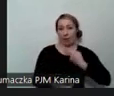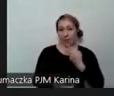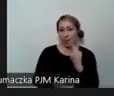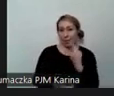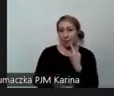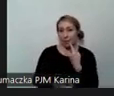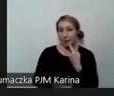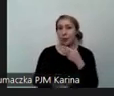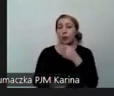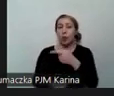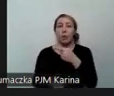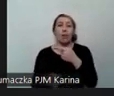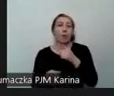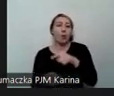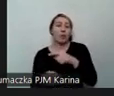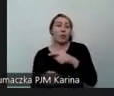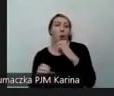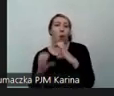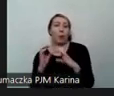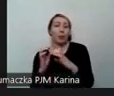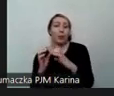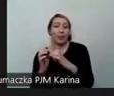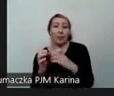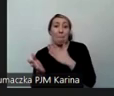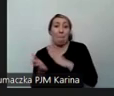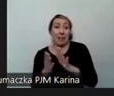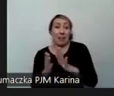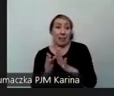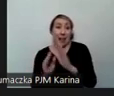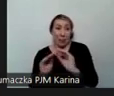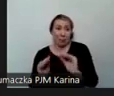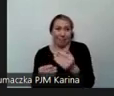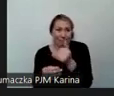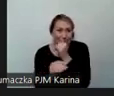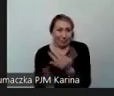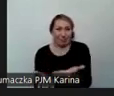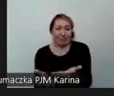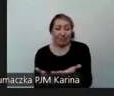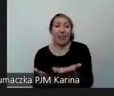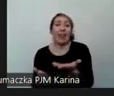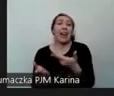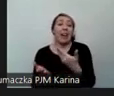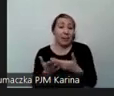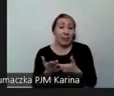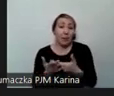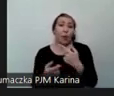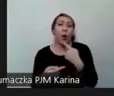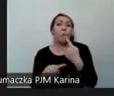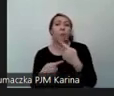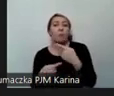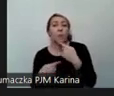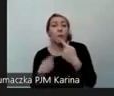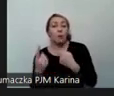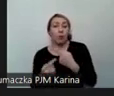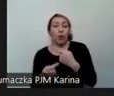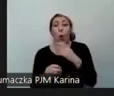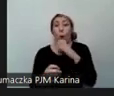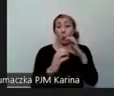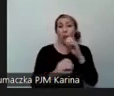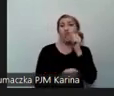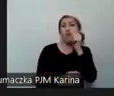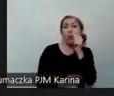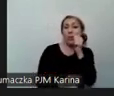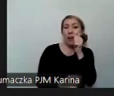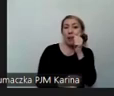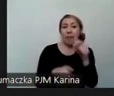takim narzędziem komunikacji, bez którego właściwie edukacja jest niemożliwa. I mówimy tutaj o komunikacji codziennej, ale też